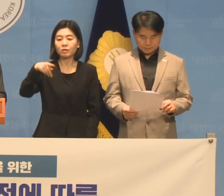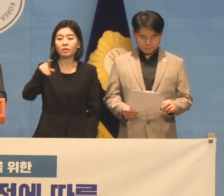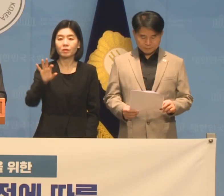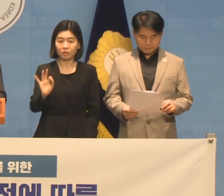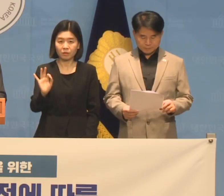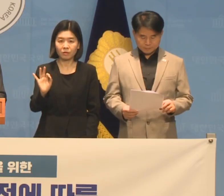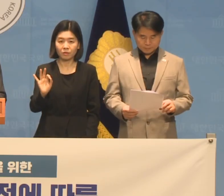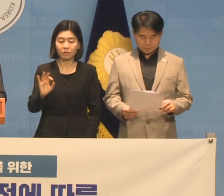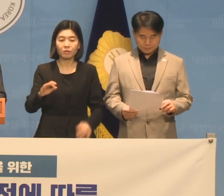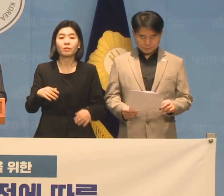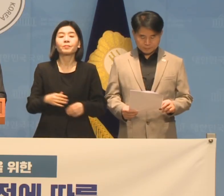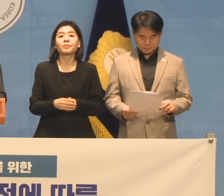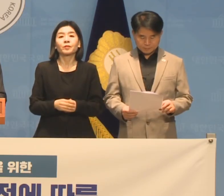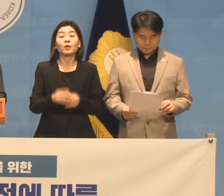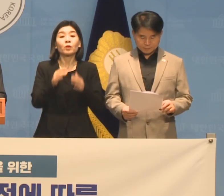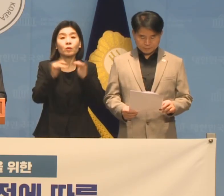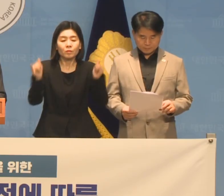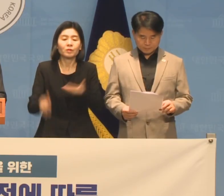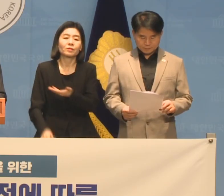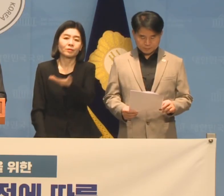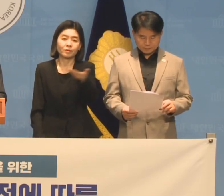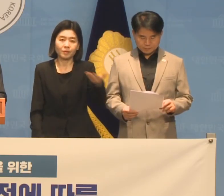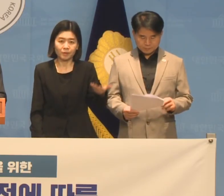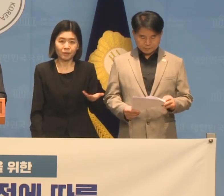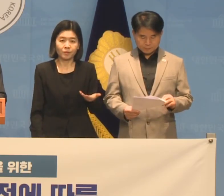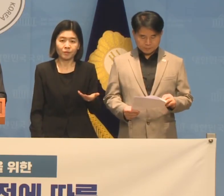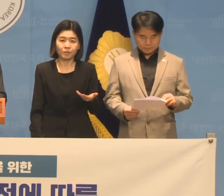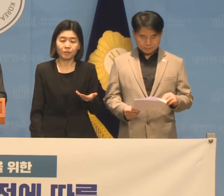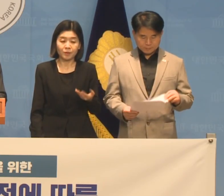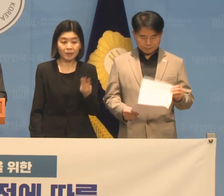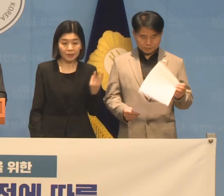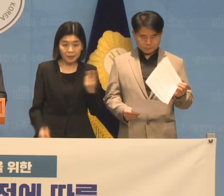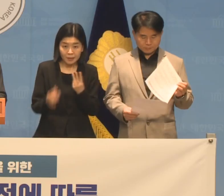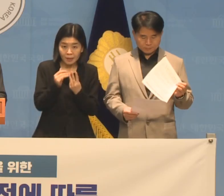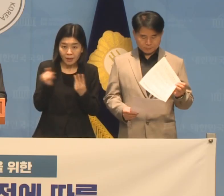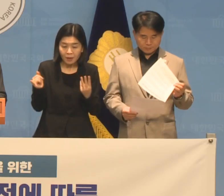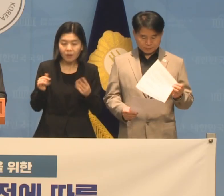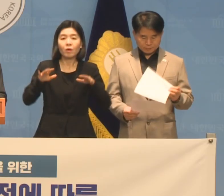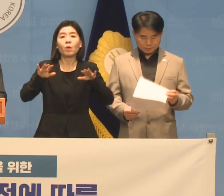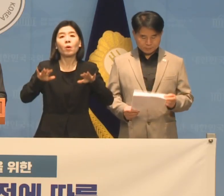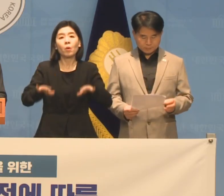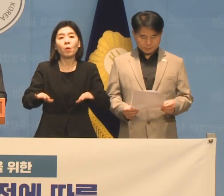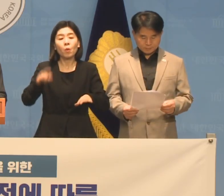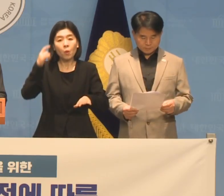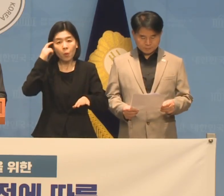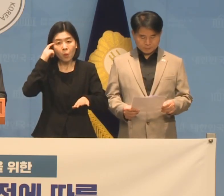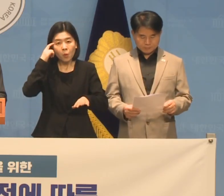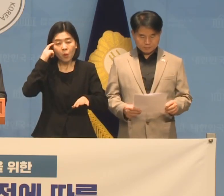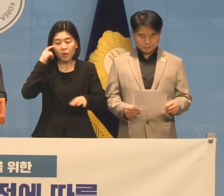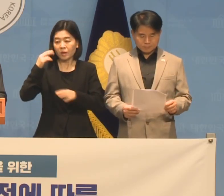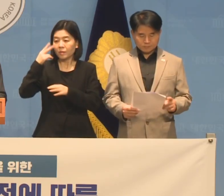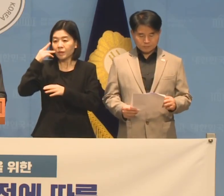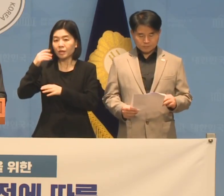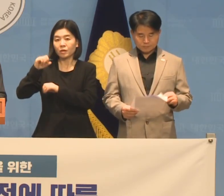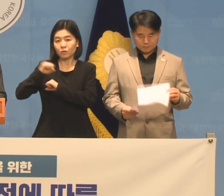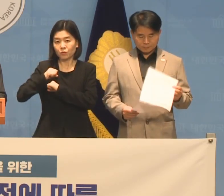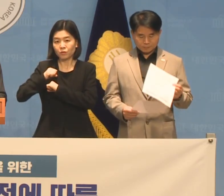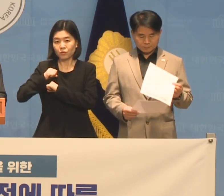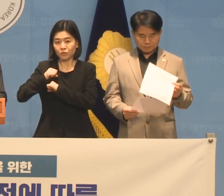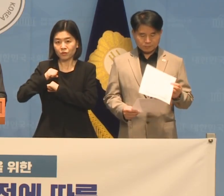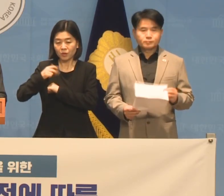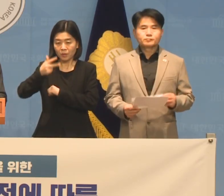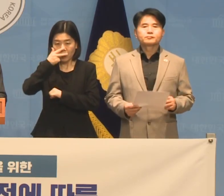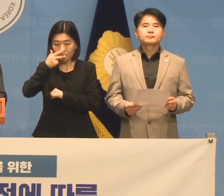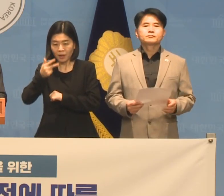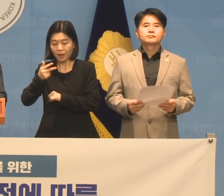의원입니다. 존경하는 국민 여러분, 저희 세 사람은 오늘 주한미군기지 이전에 따른 평택시 등의